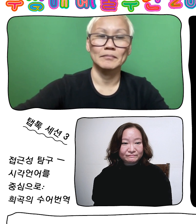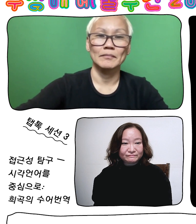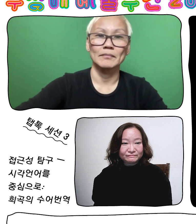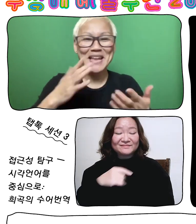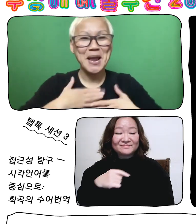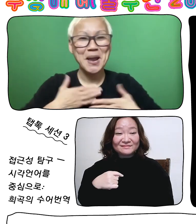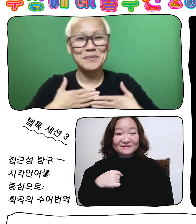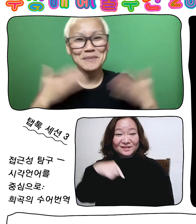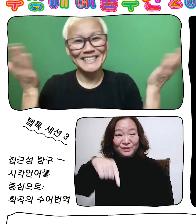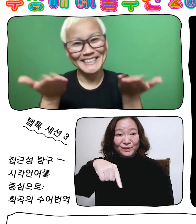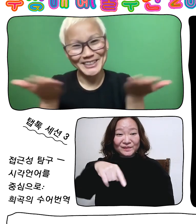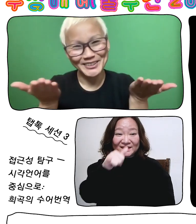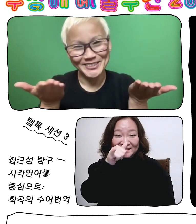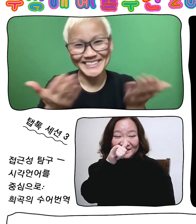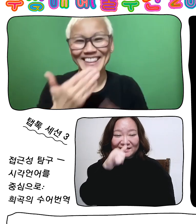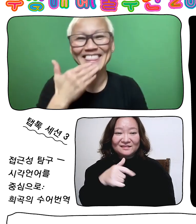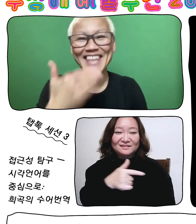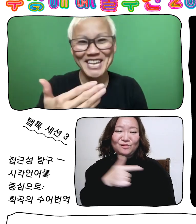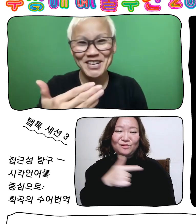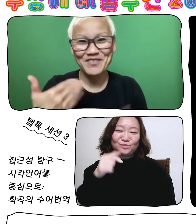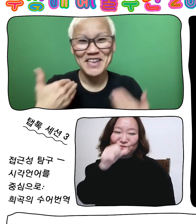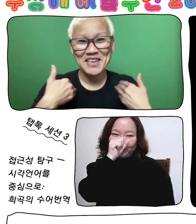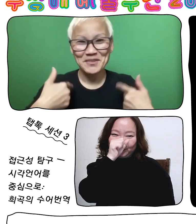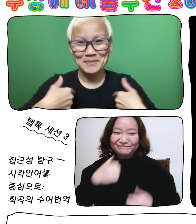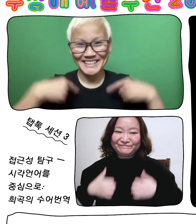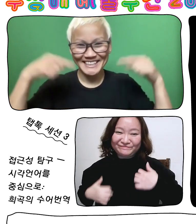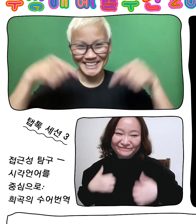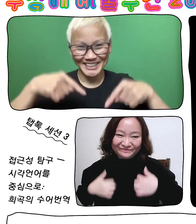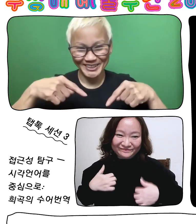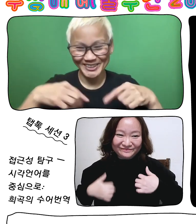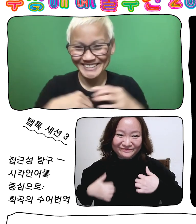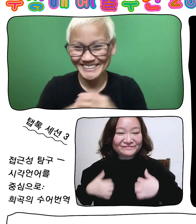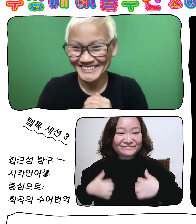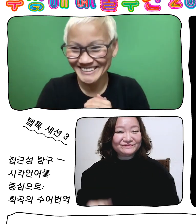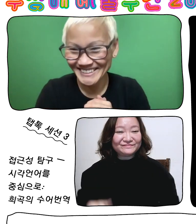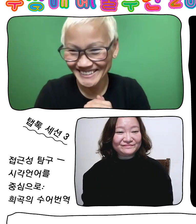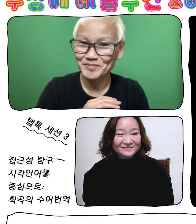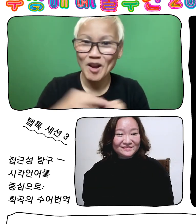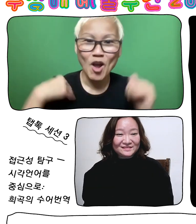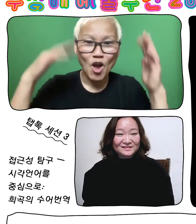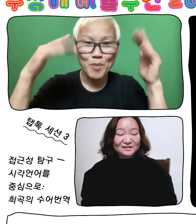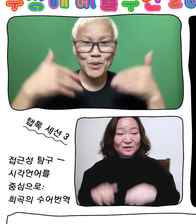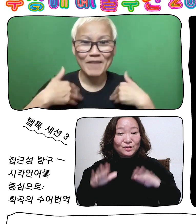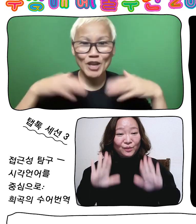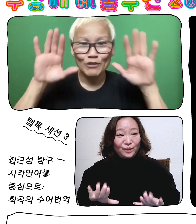있습니다. 이 강연을 하게 돼서 너무 기쁘게 생각합니다.